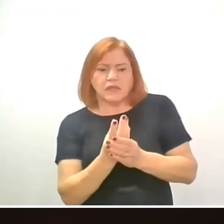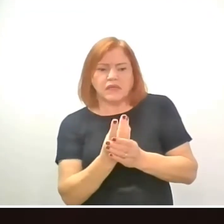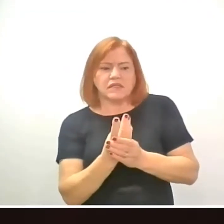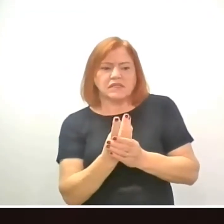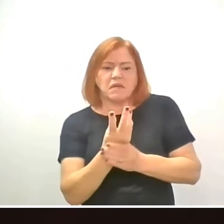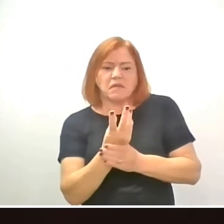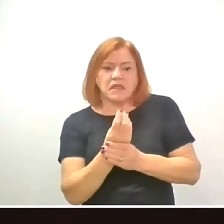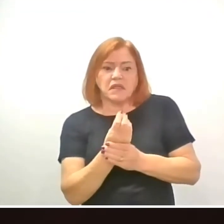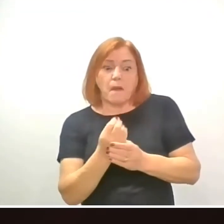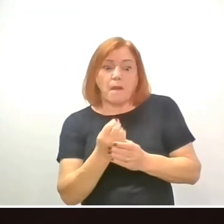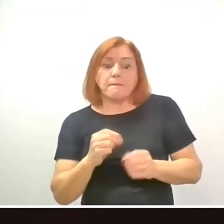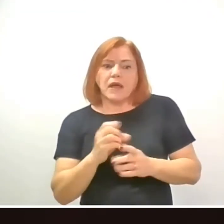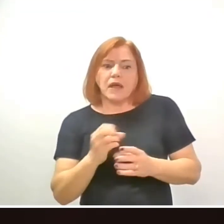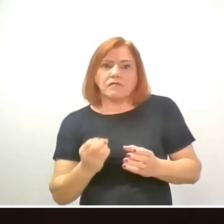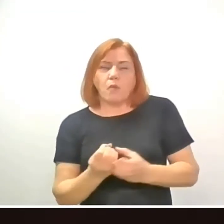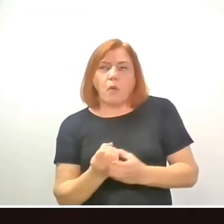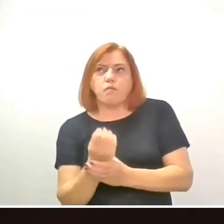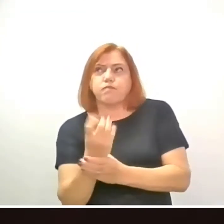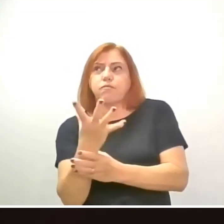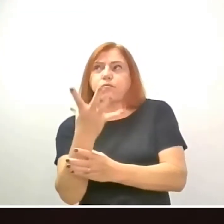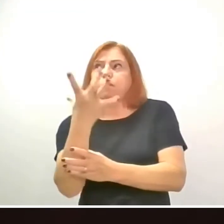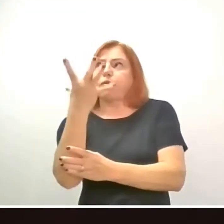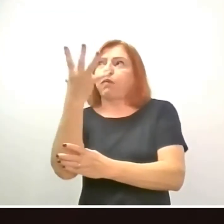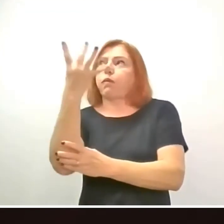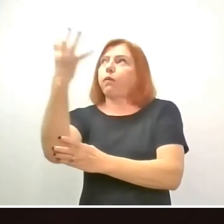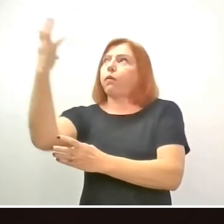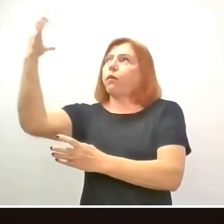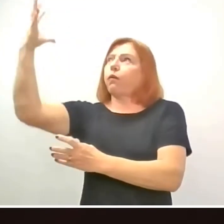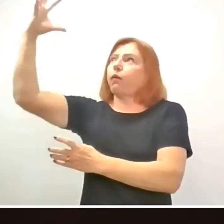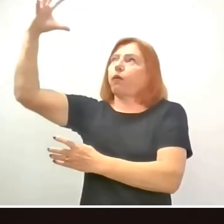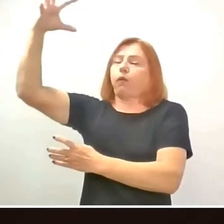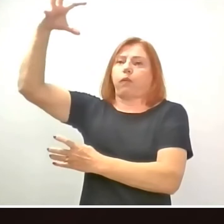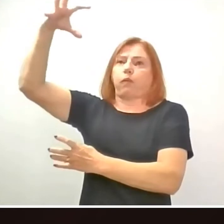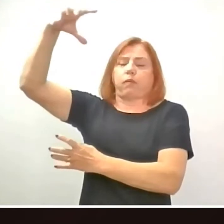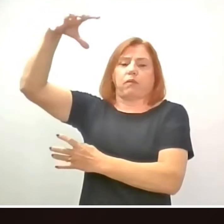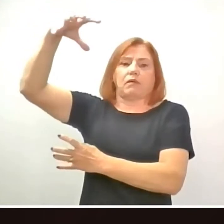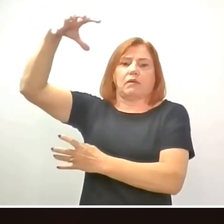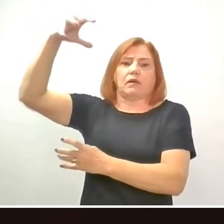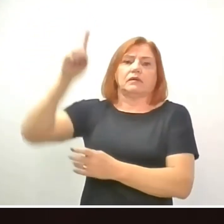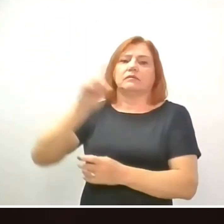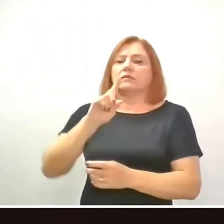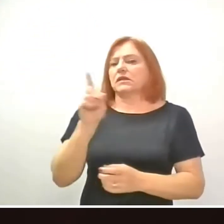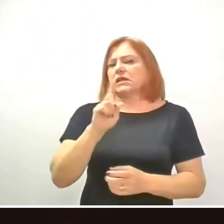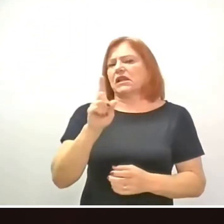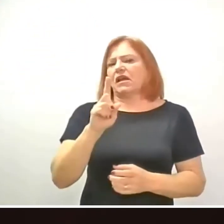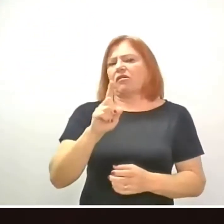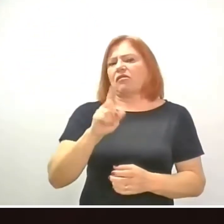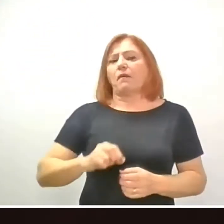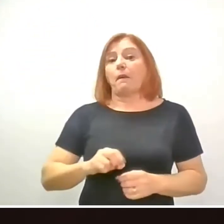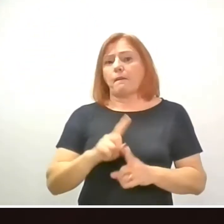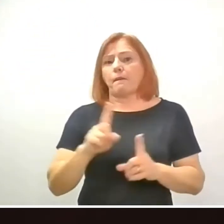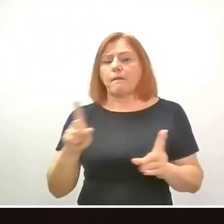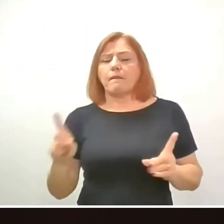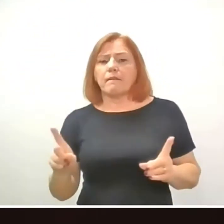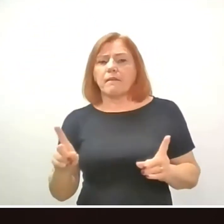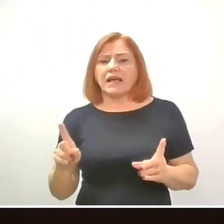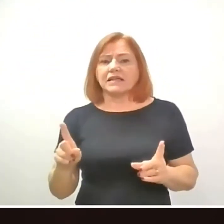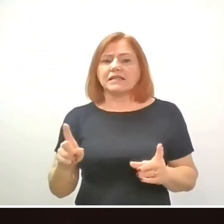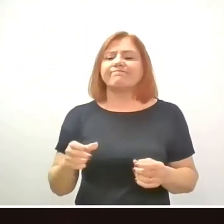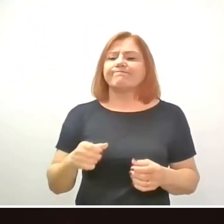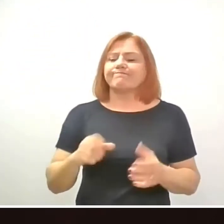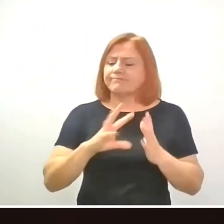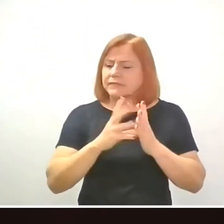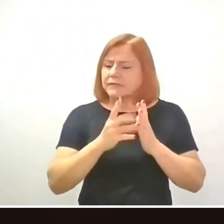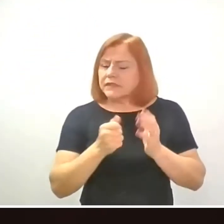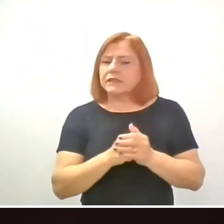ficar grande, a igreja tem que alimentar as pessoas como hortaliça, certo? Então, aí